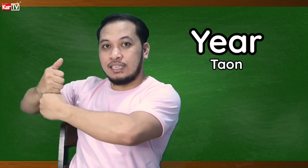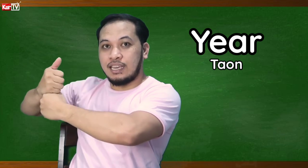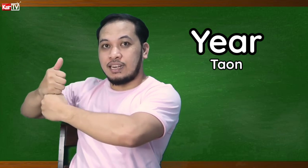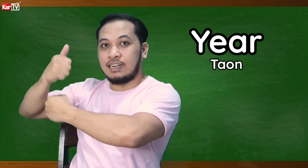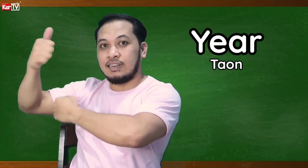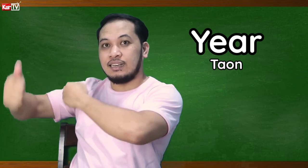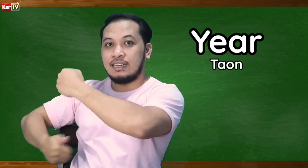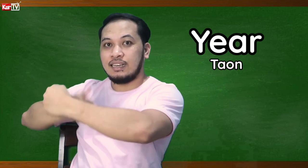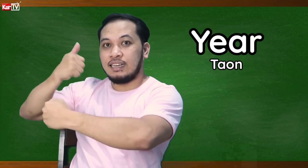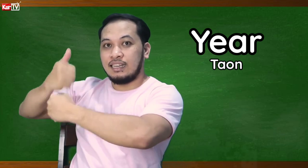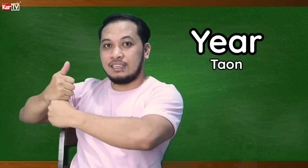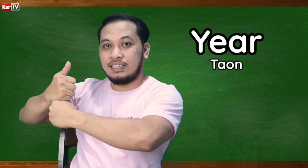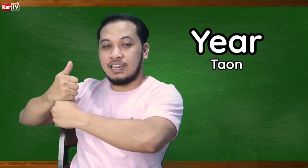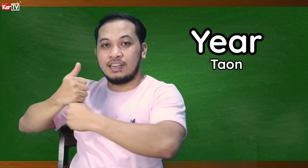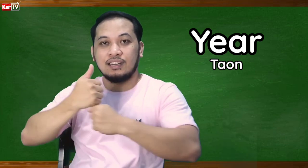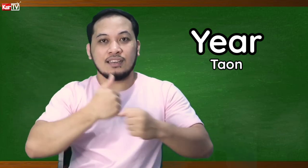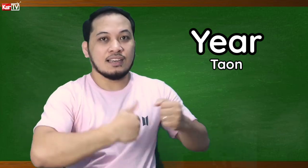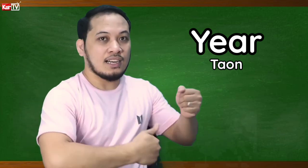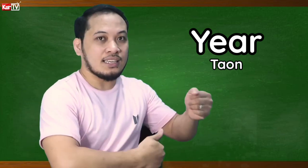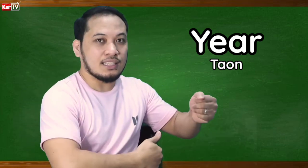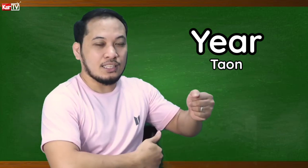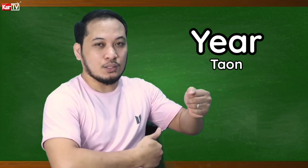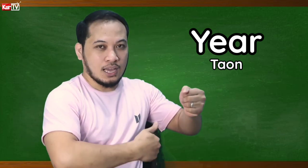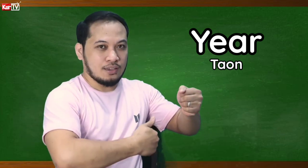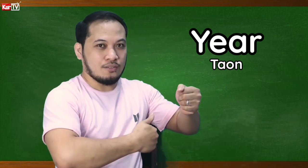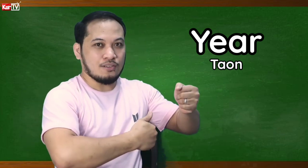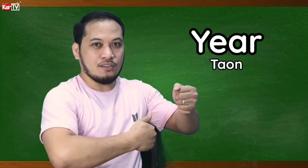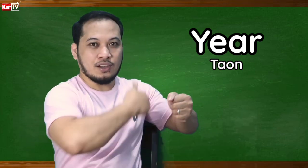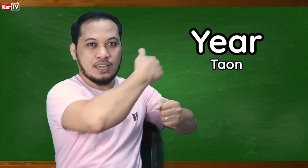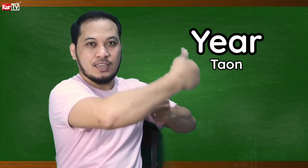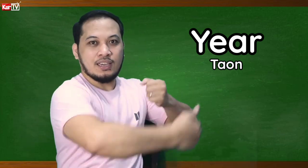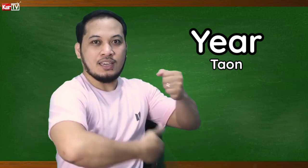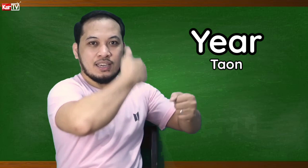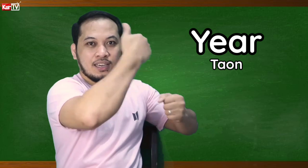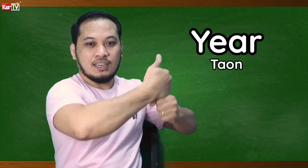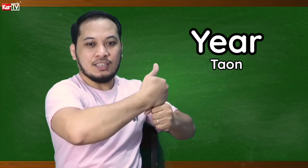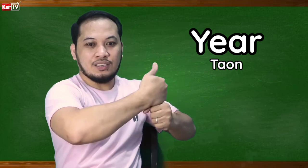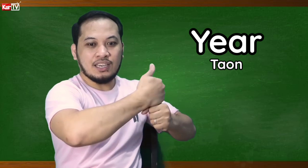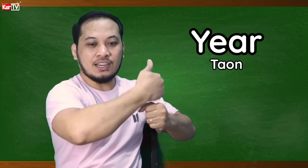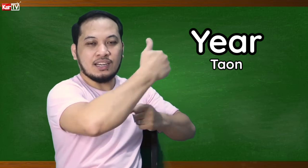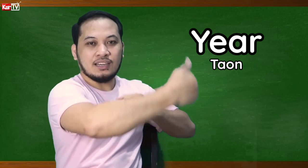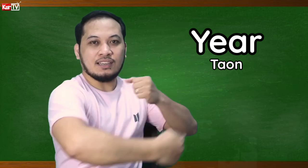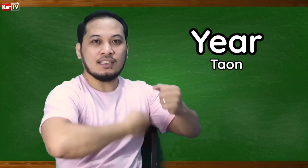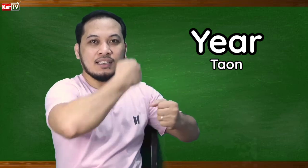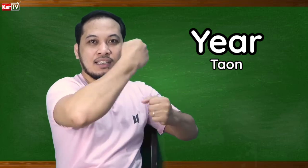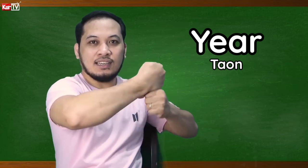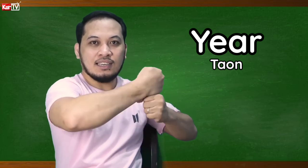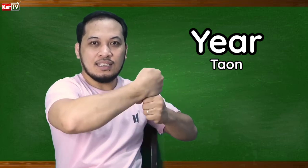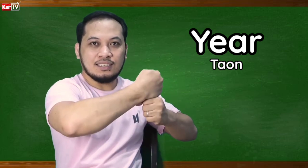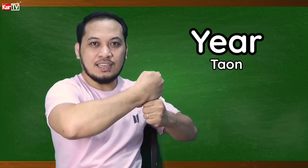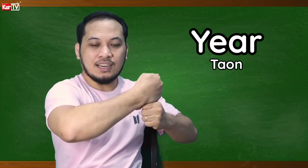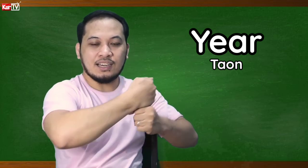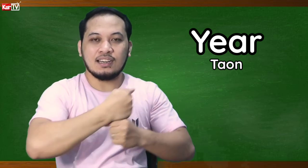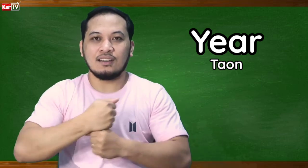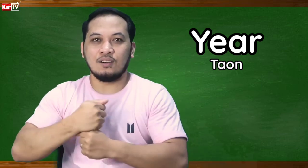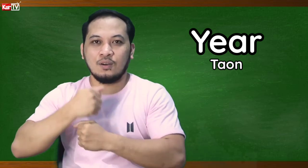Year. Year. Ayan, dito tayo. Okay. Year. Year.